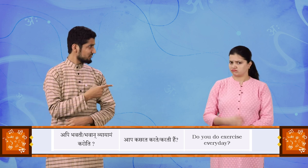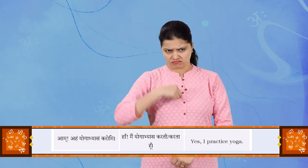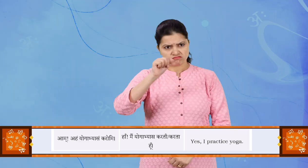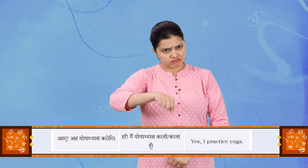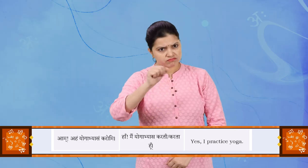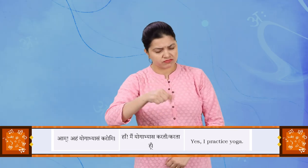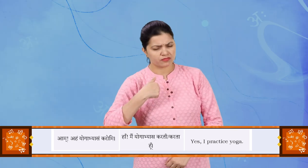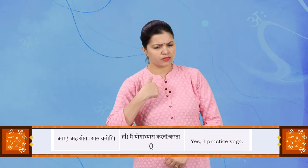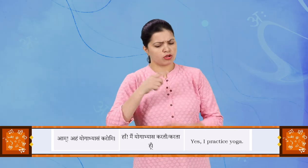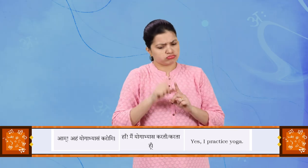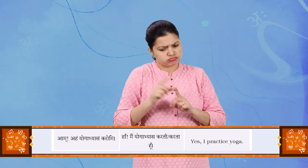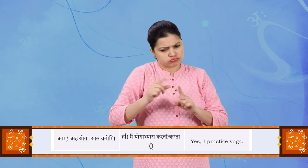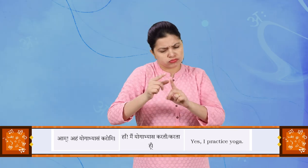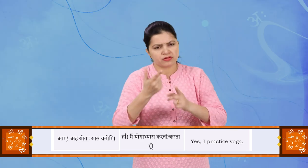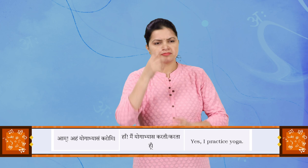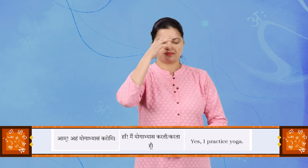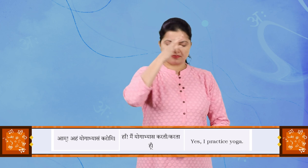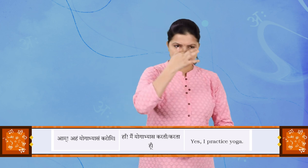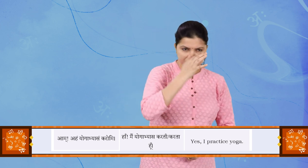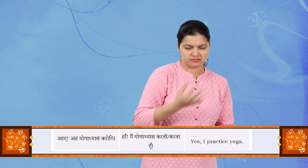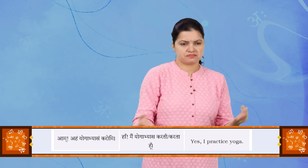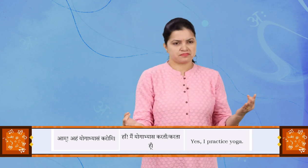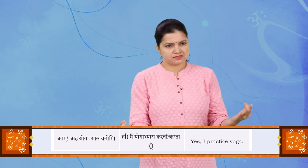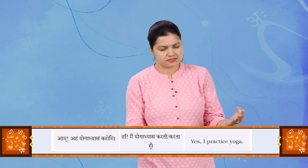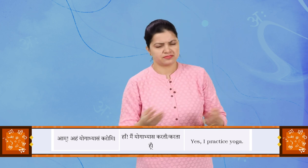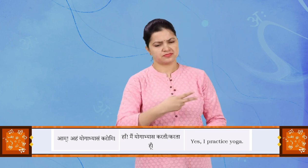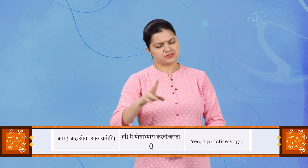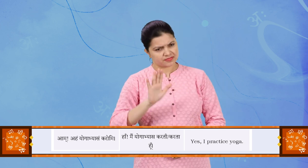कि आम अहम योगदान था शंकर ओम ओम